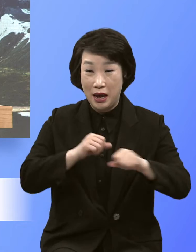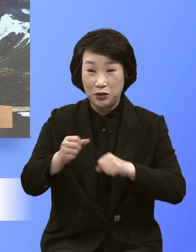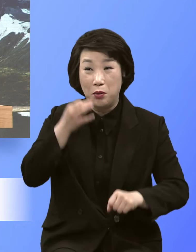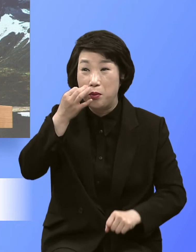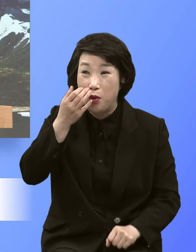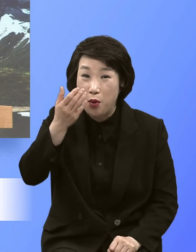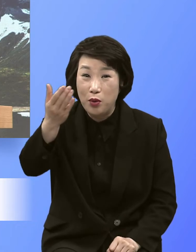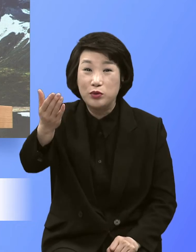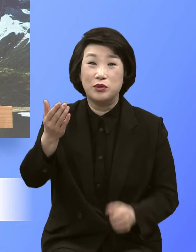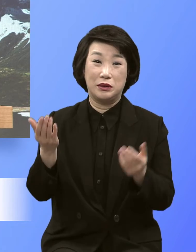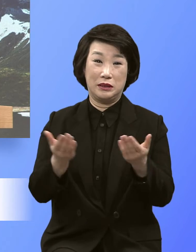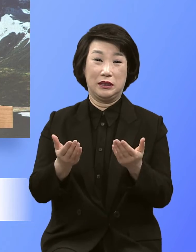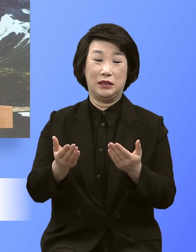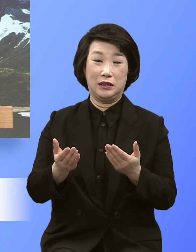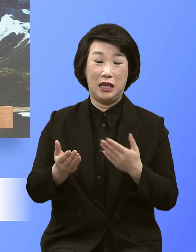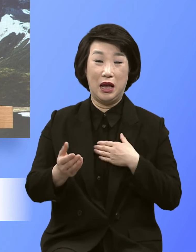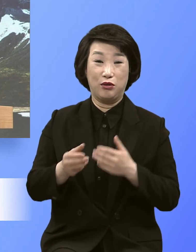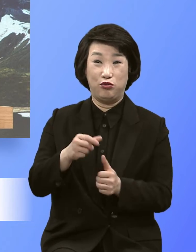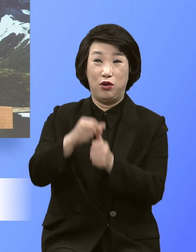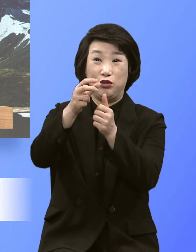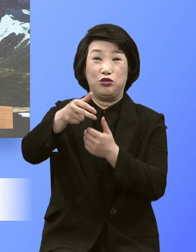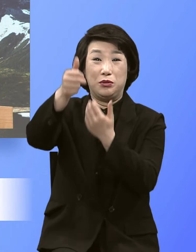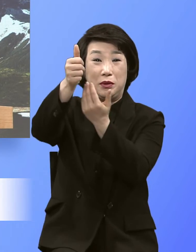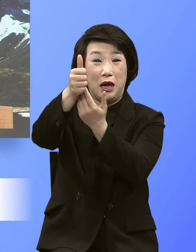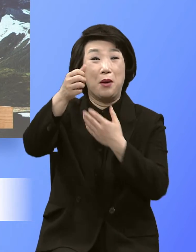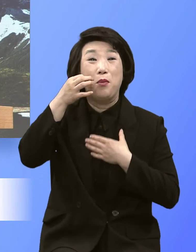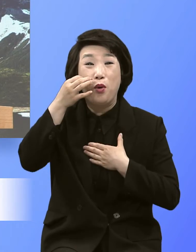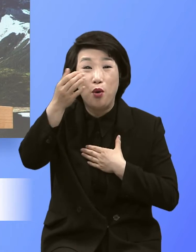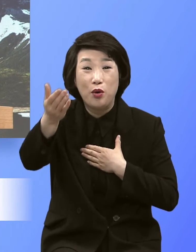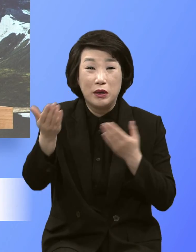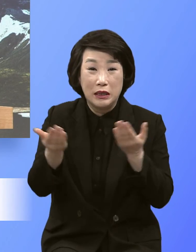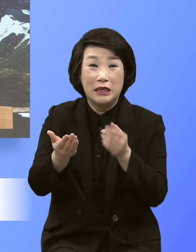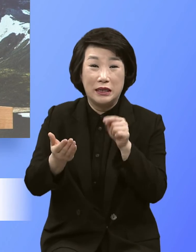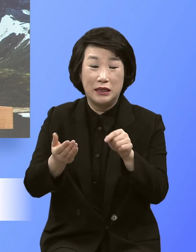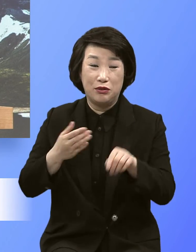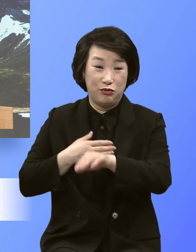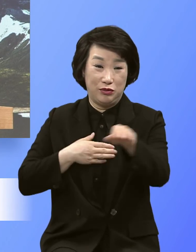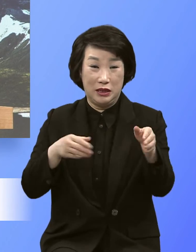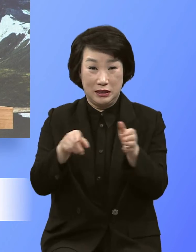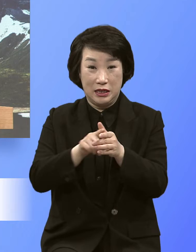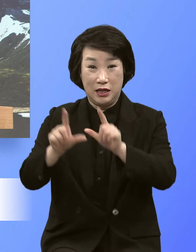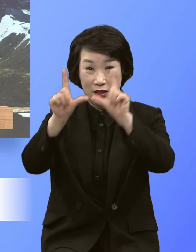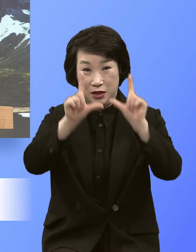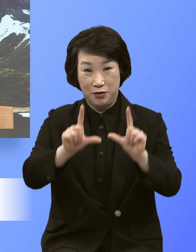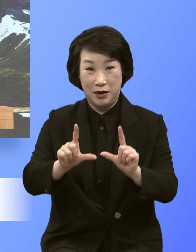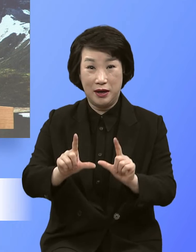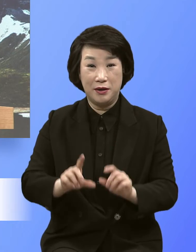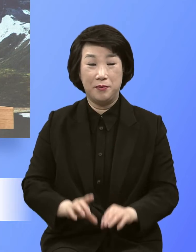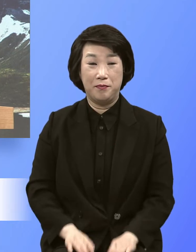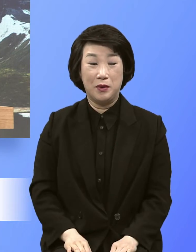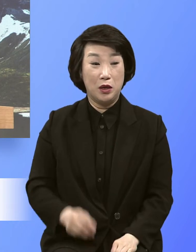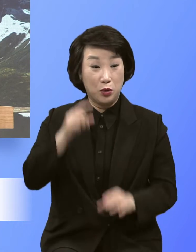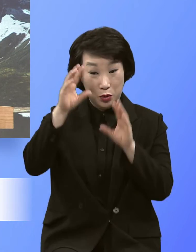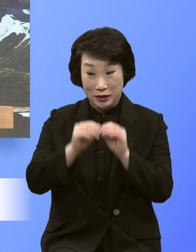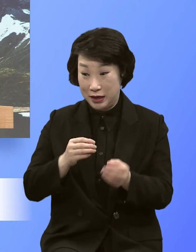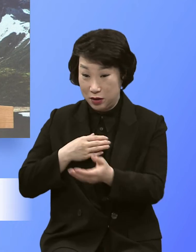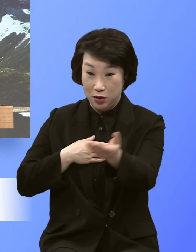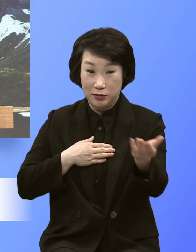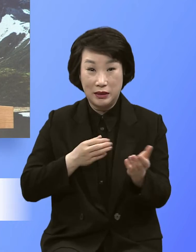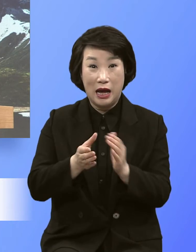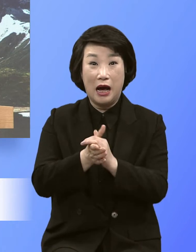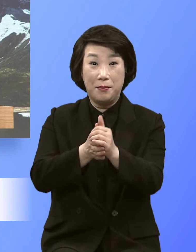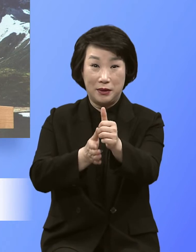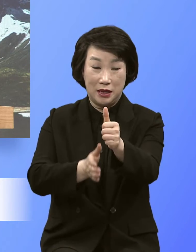행동으로 구원의 주님 앞에 보여주는 것이 우리 신앙생활입니다. 동의하시면 아멘